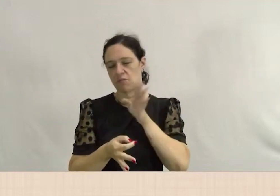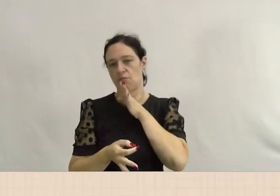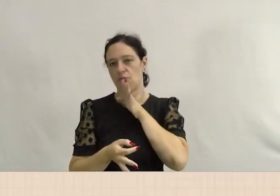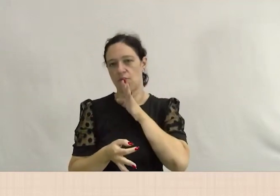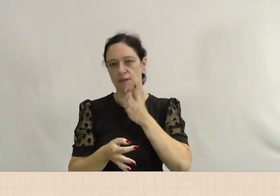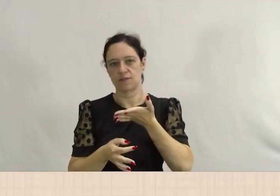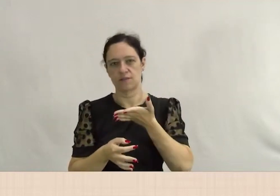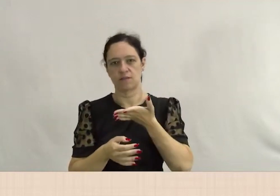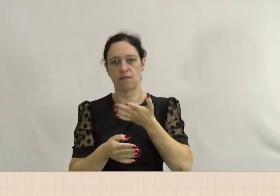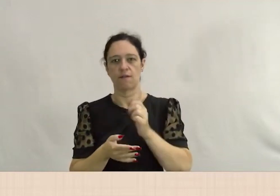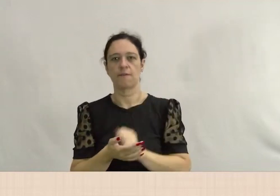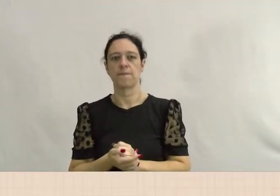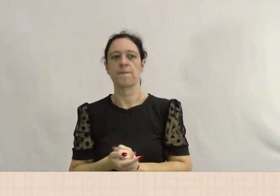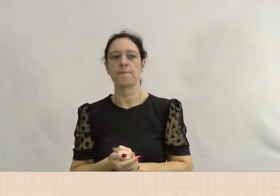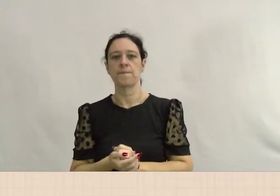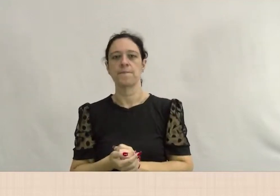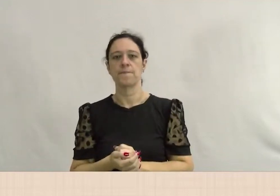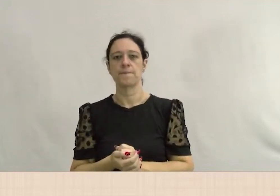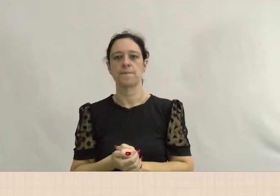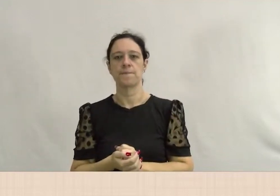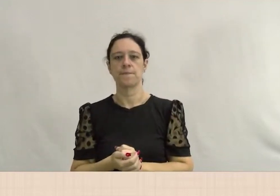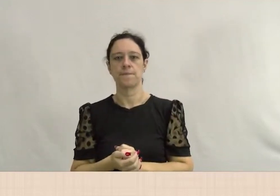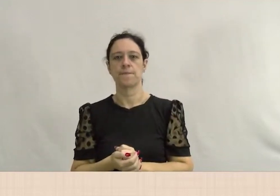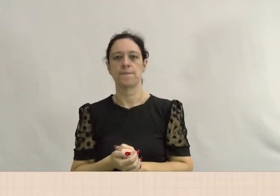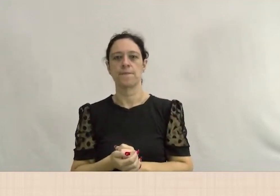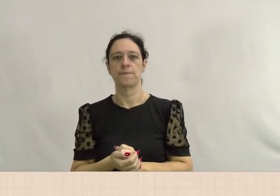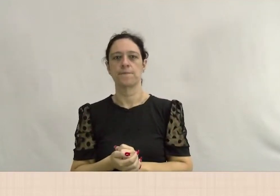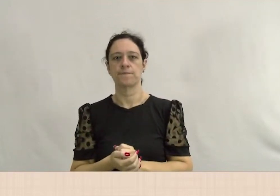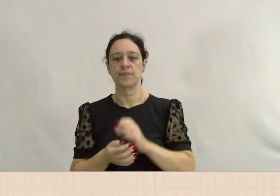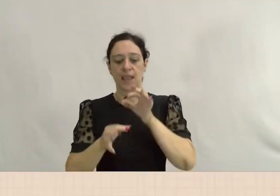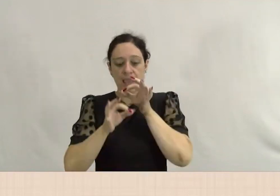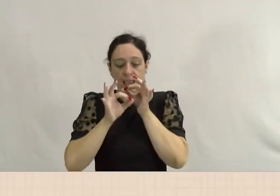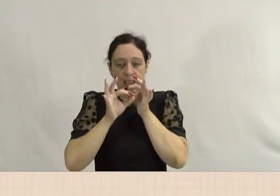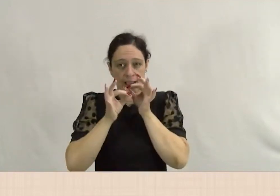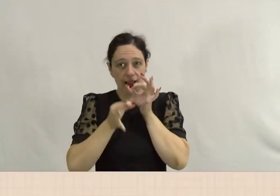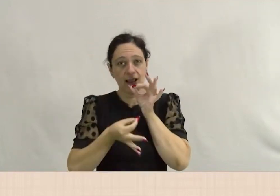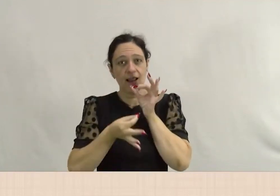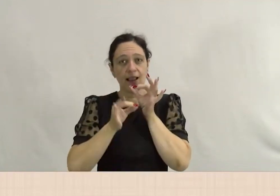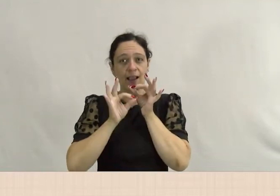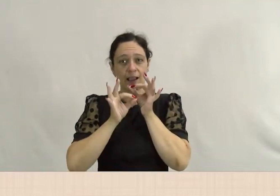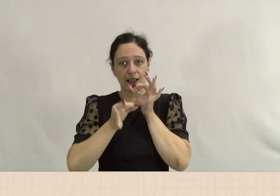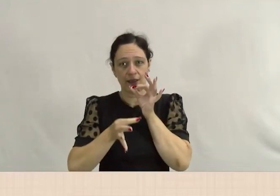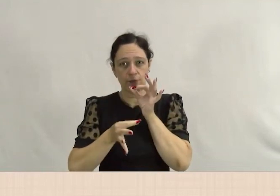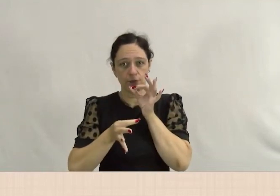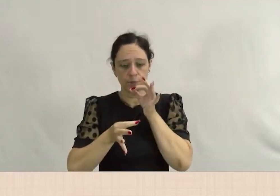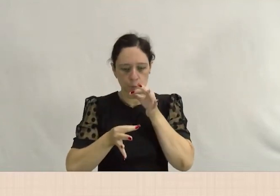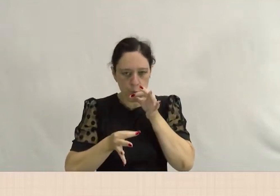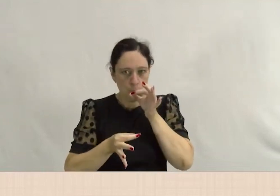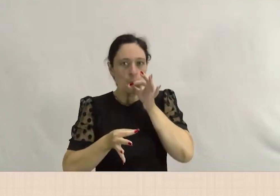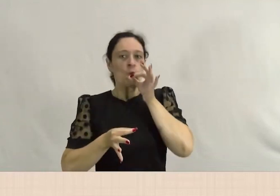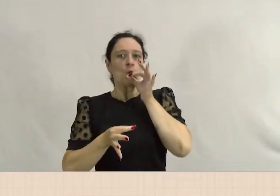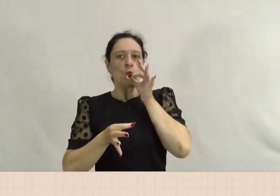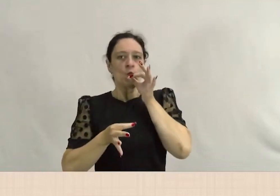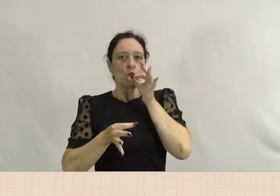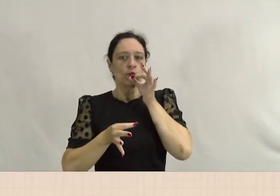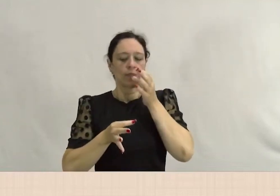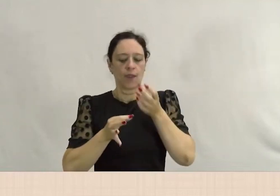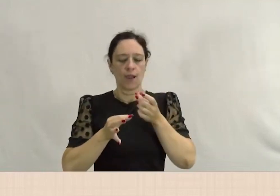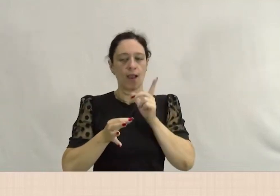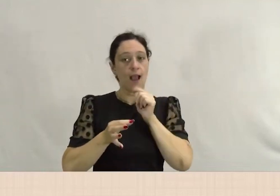experiência. No canudo, o nível da água sobe um pouquinho mais do que o